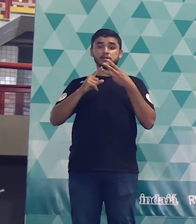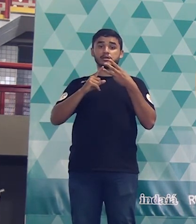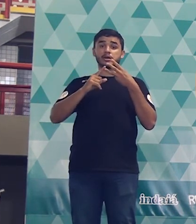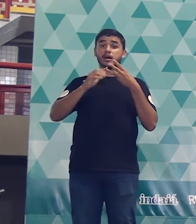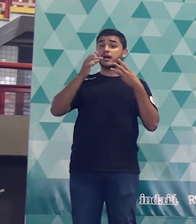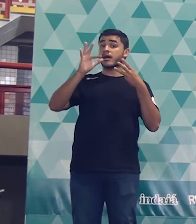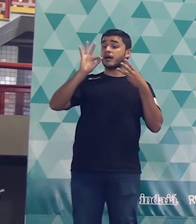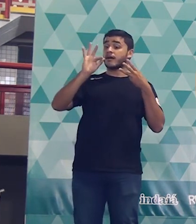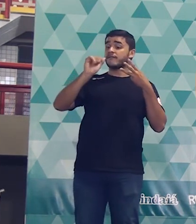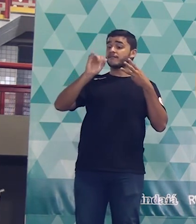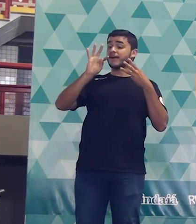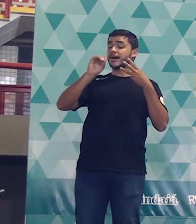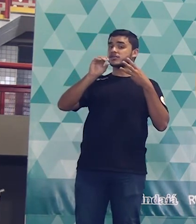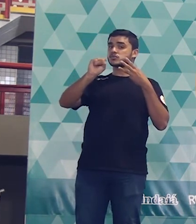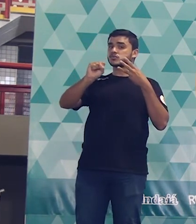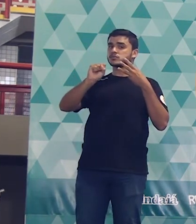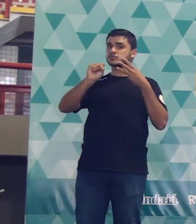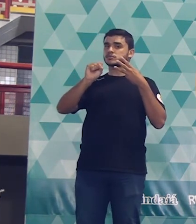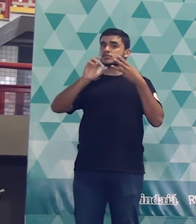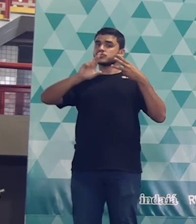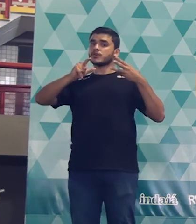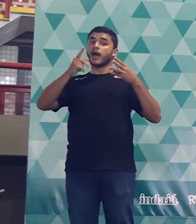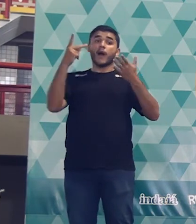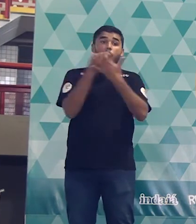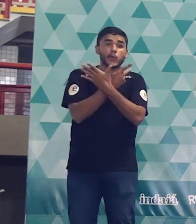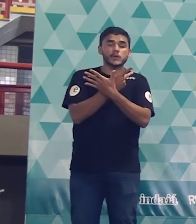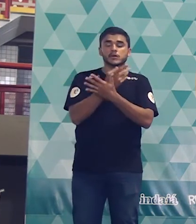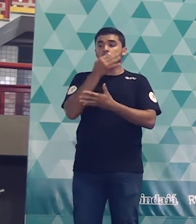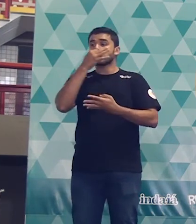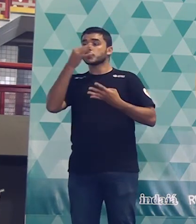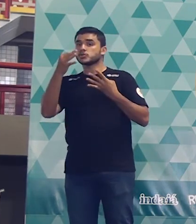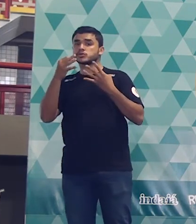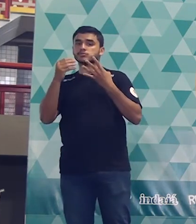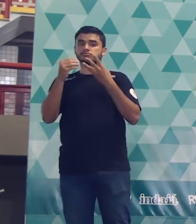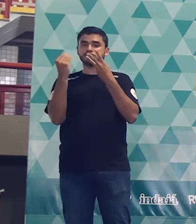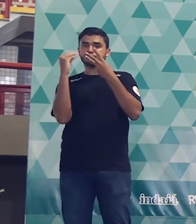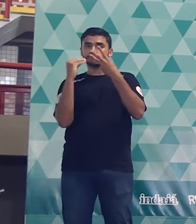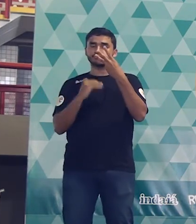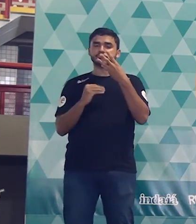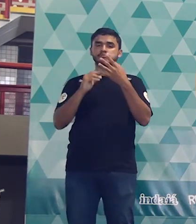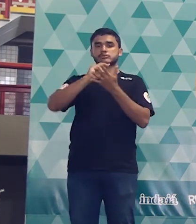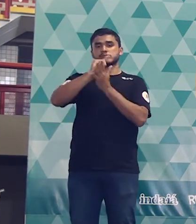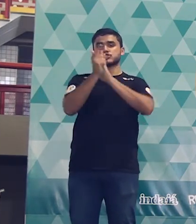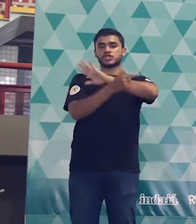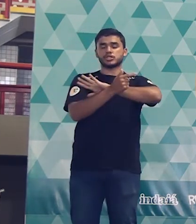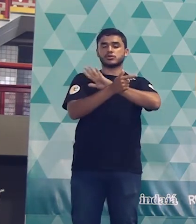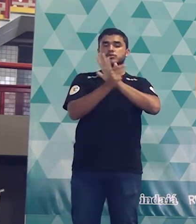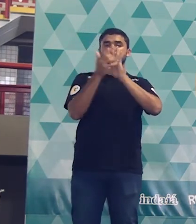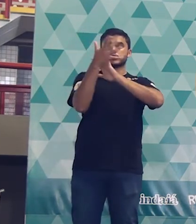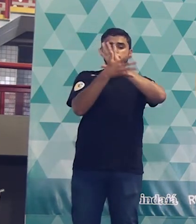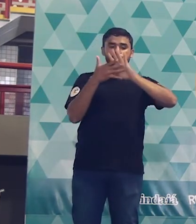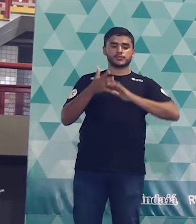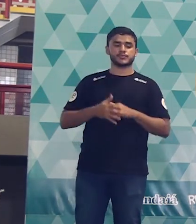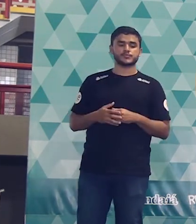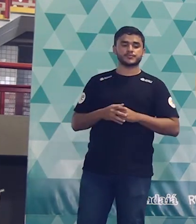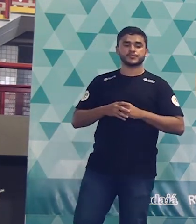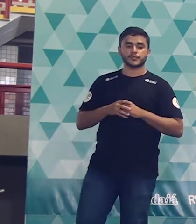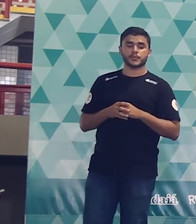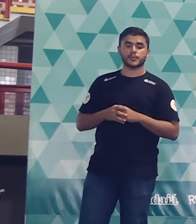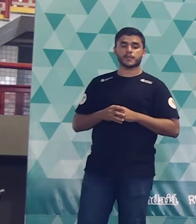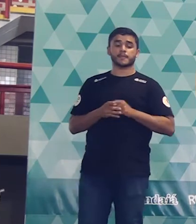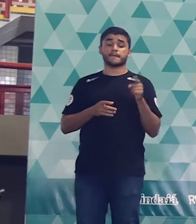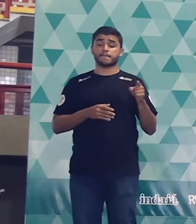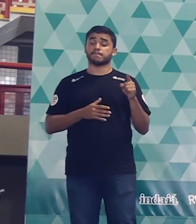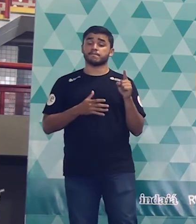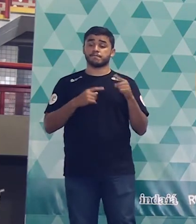em diversos gêneros textuais. Ok? Essa é a nossa segunda parte aí de leitura. Isso aí está na sua apostila, ó. Agora já